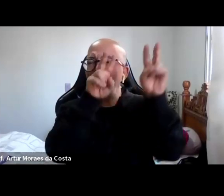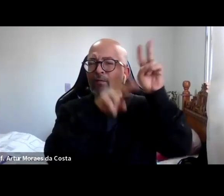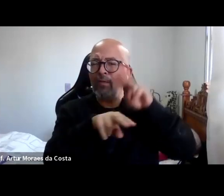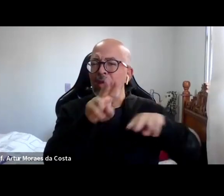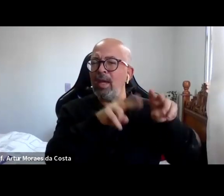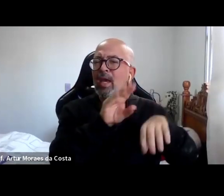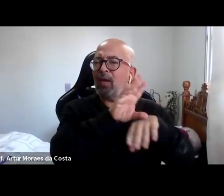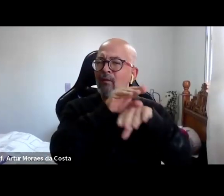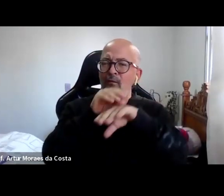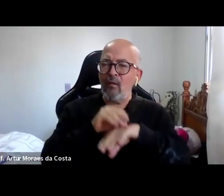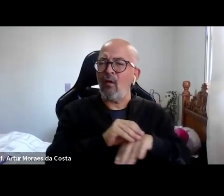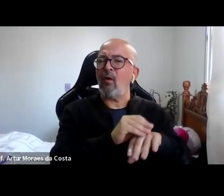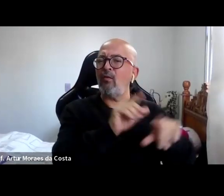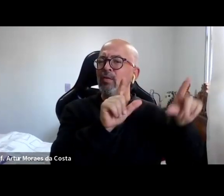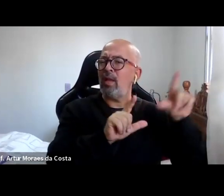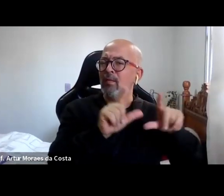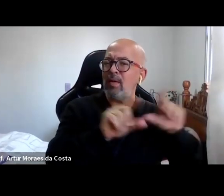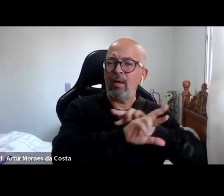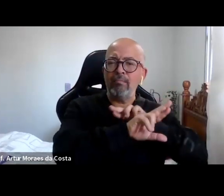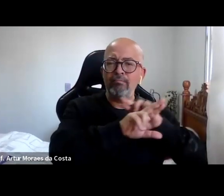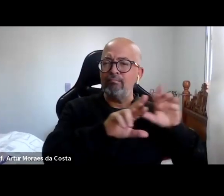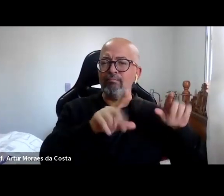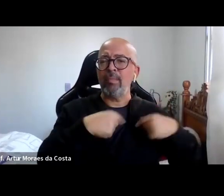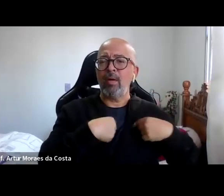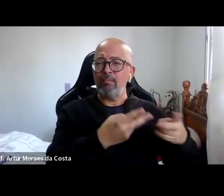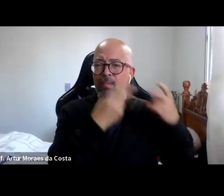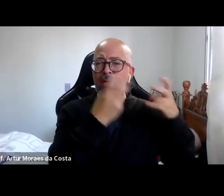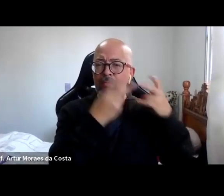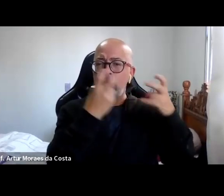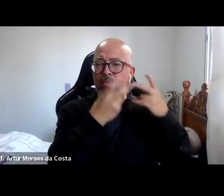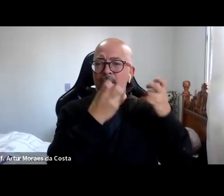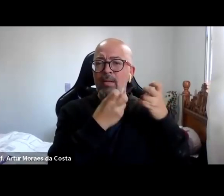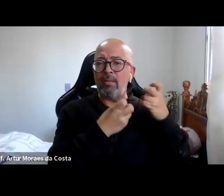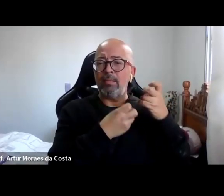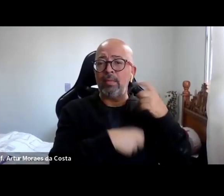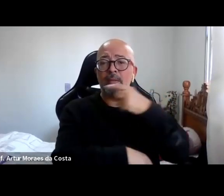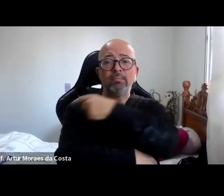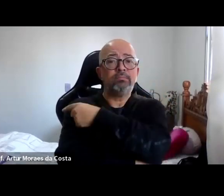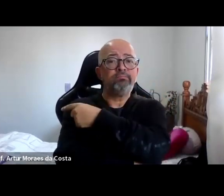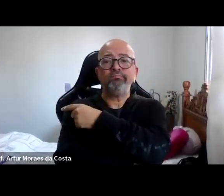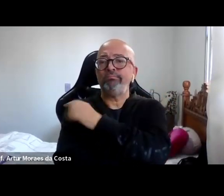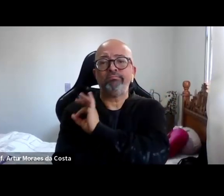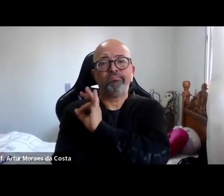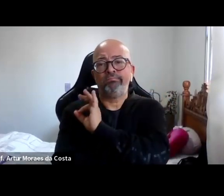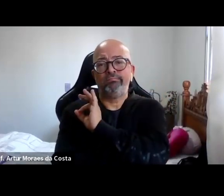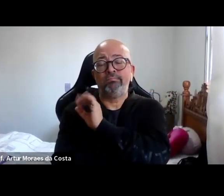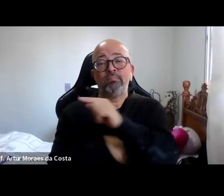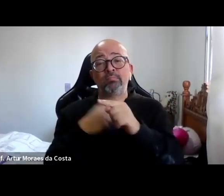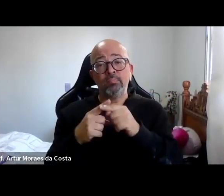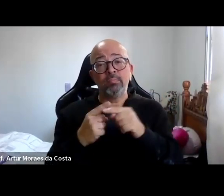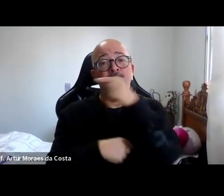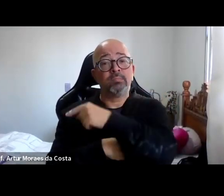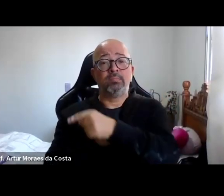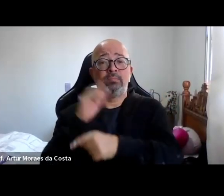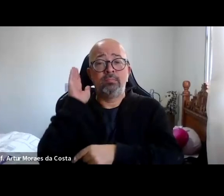allí frente a la torre sentía la gran responsabilidad no solo de